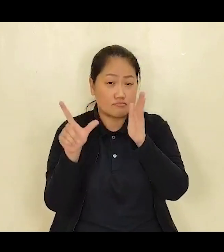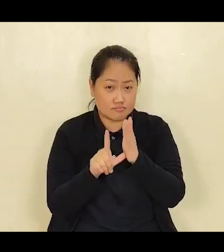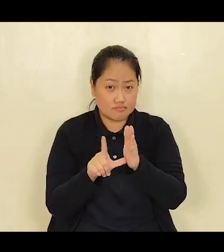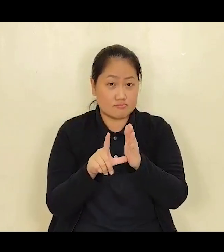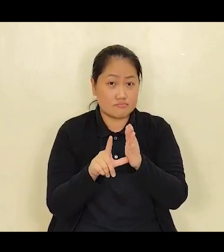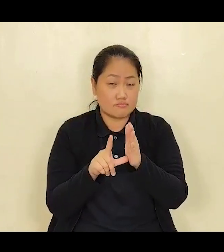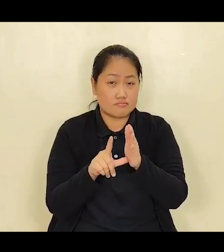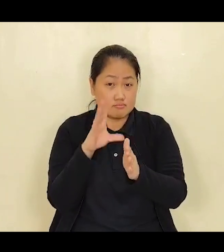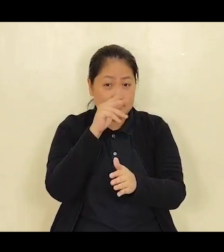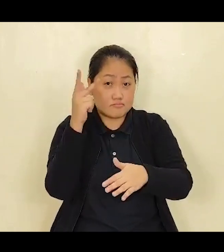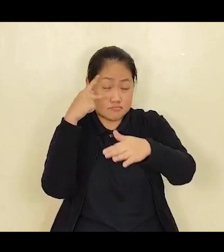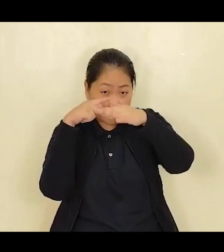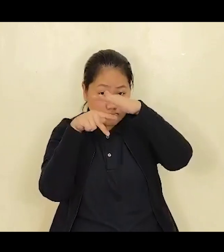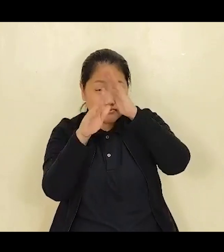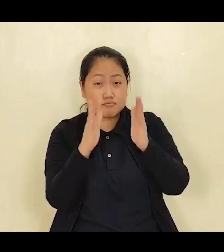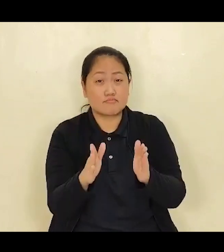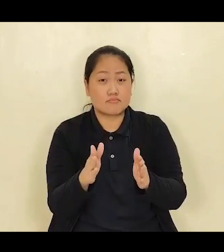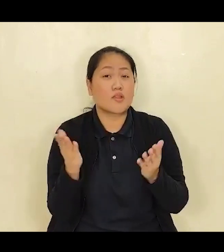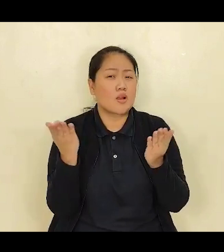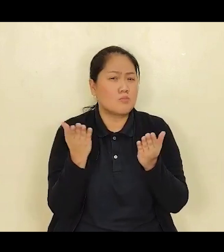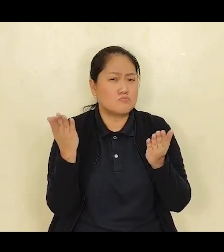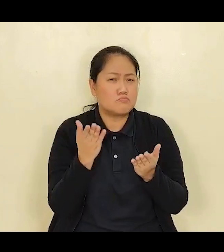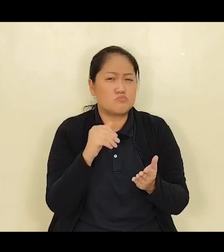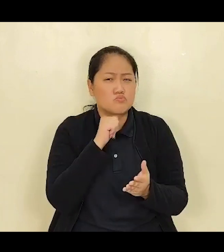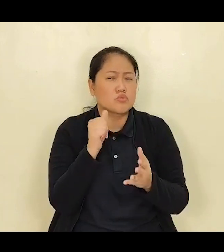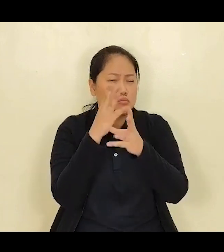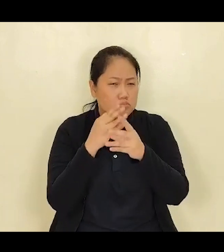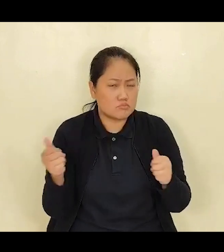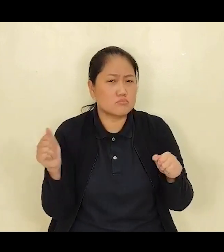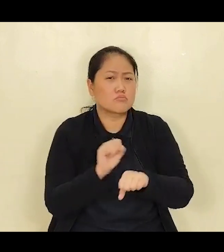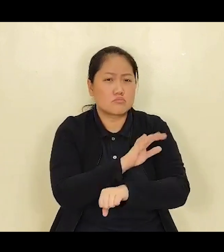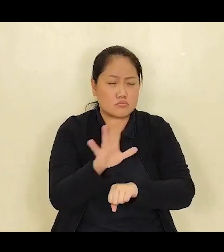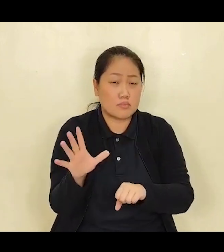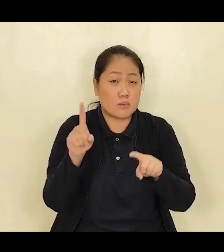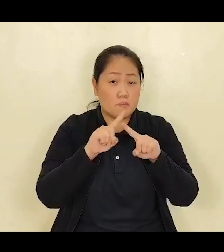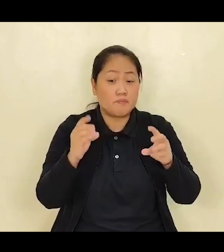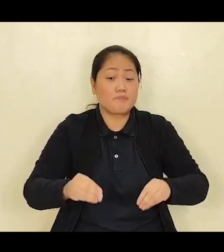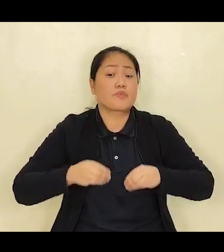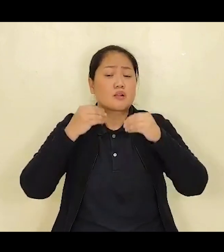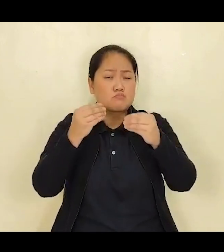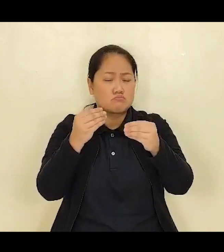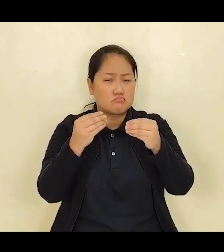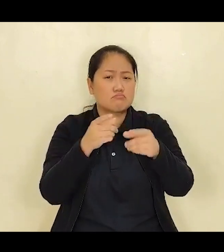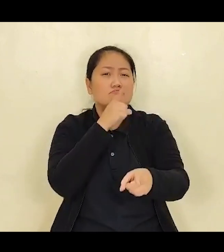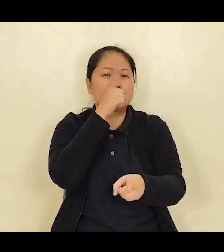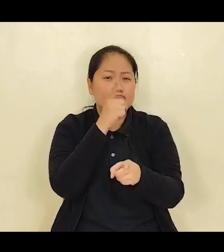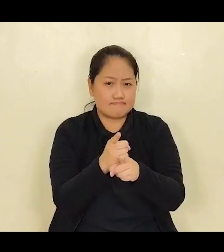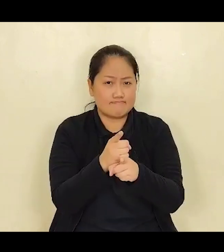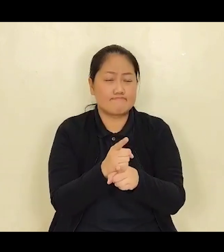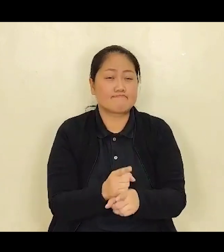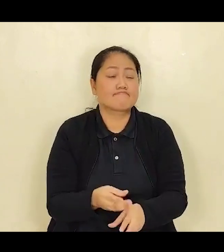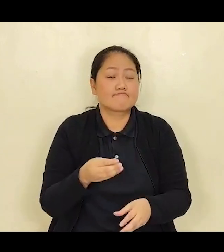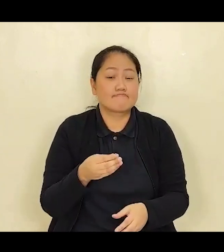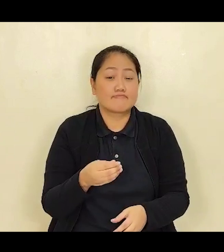propeta. Naparito ako hindi para magpawalang bisa, kundi upang magbigay karapatan. At